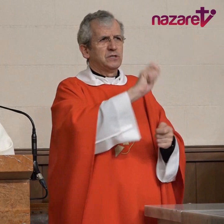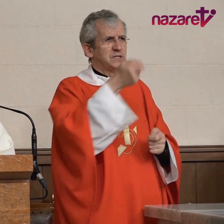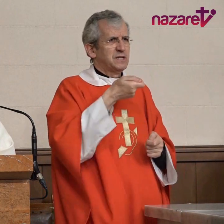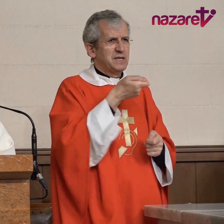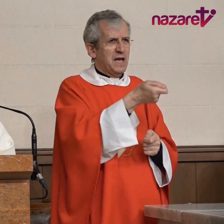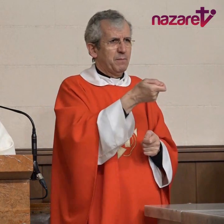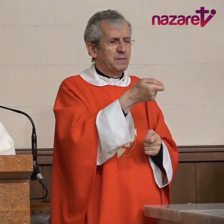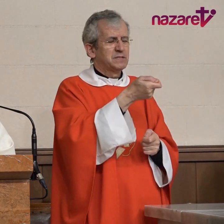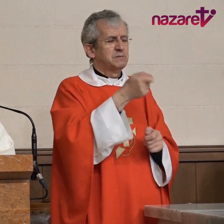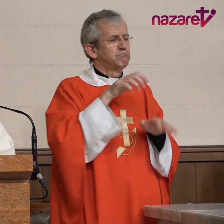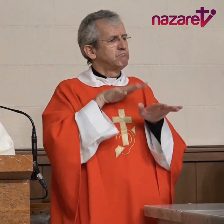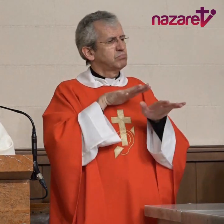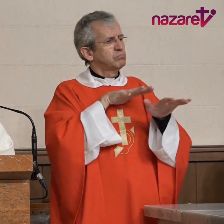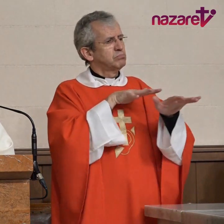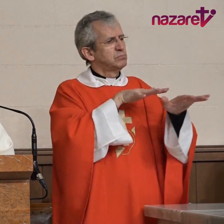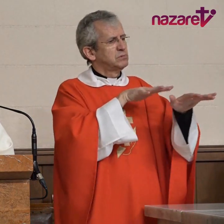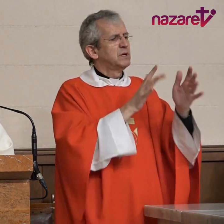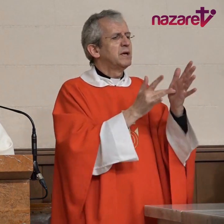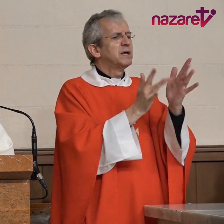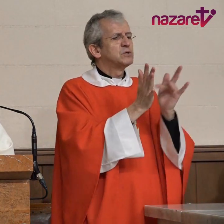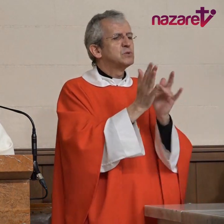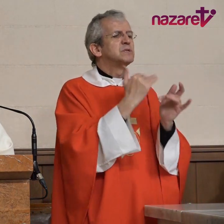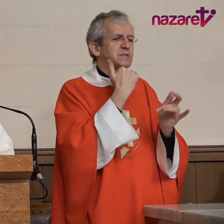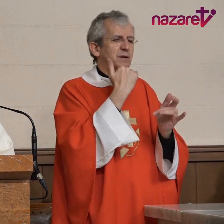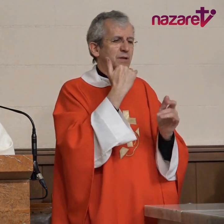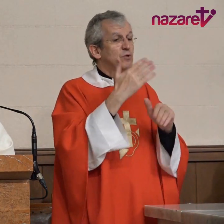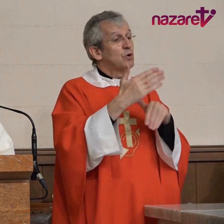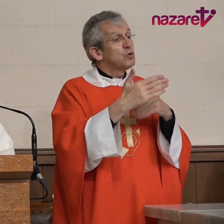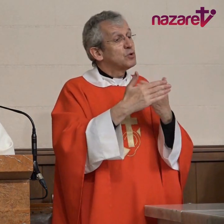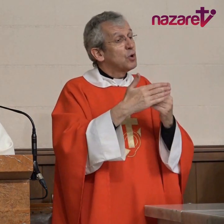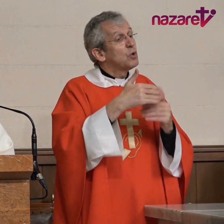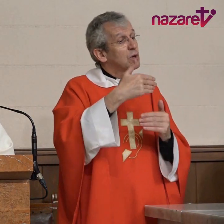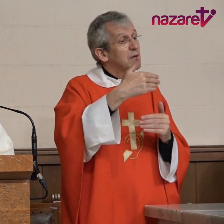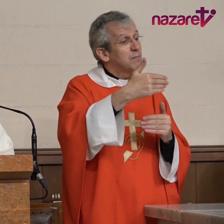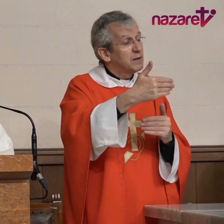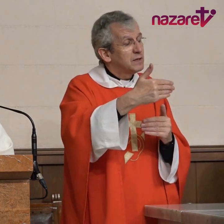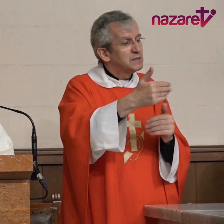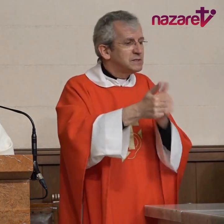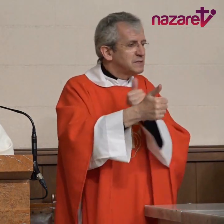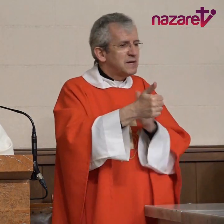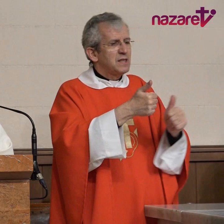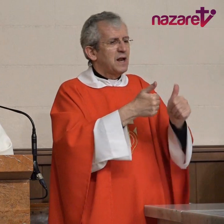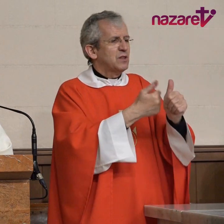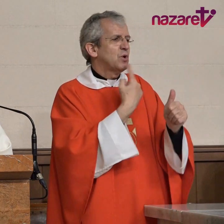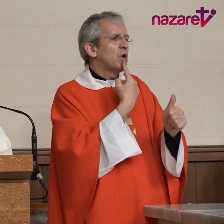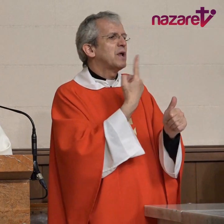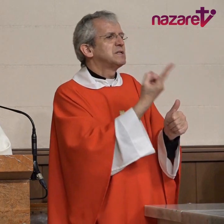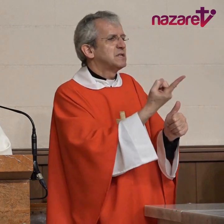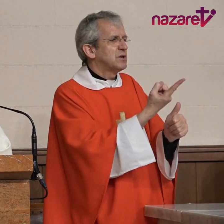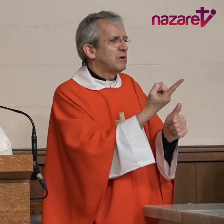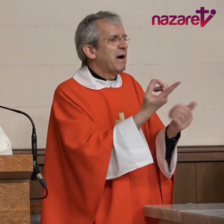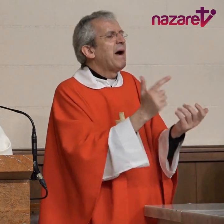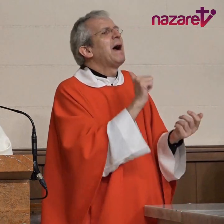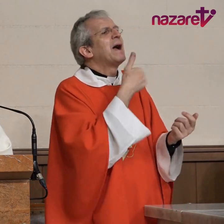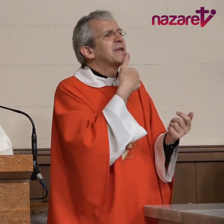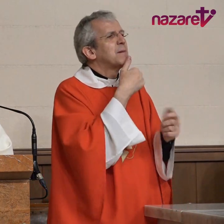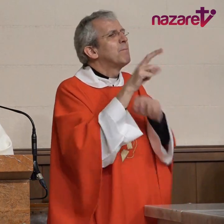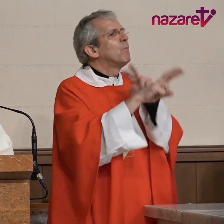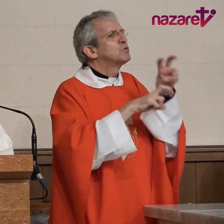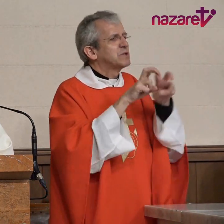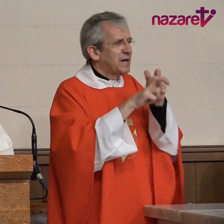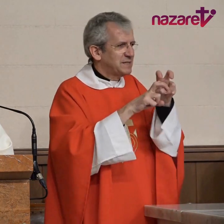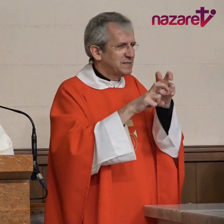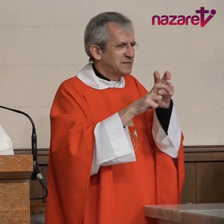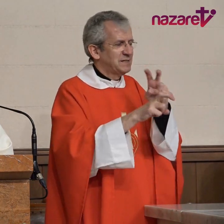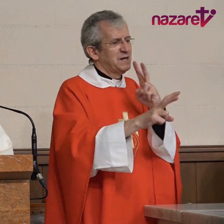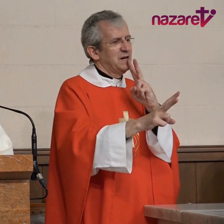Jesús, sabiendo todo lo que venía sobre él, se adelantó y les dijo: ¿A quién buscáis?